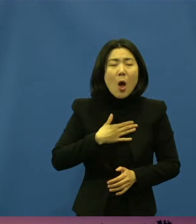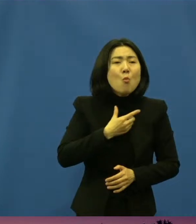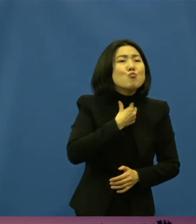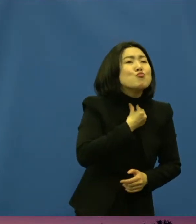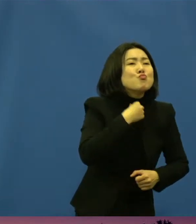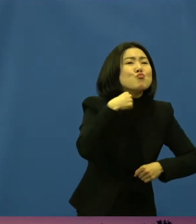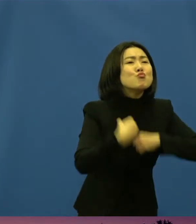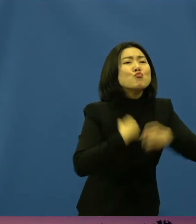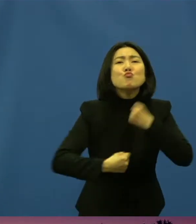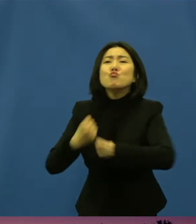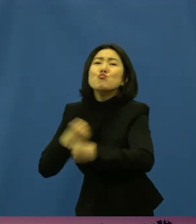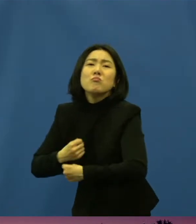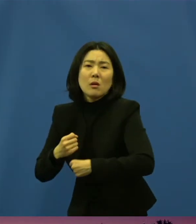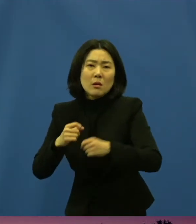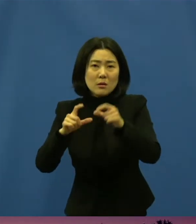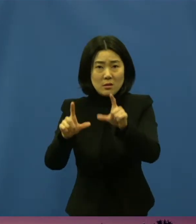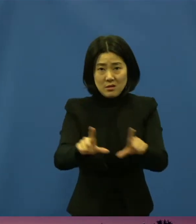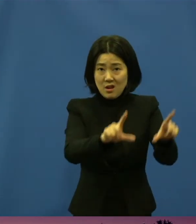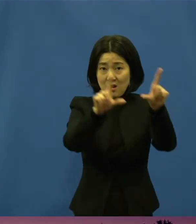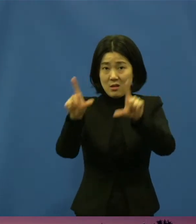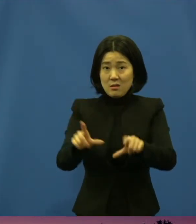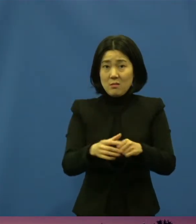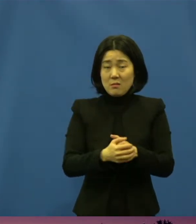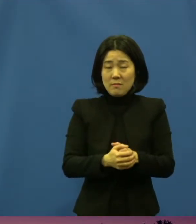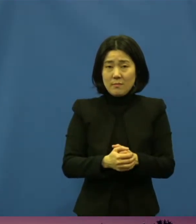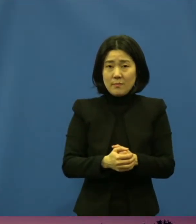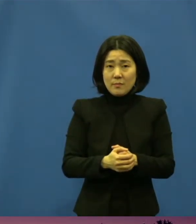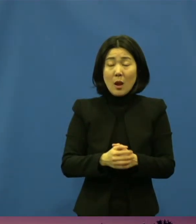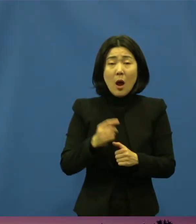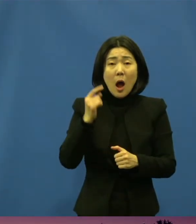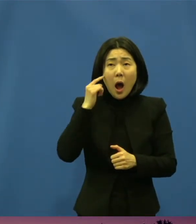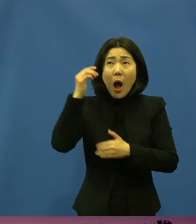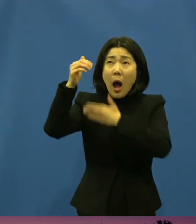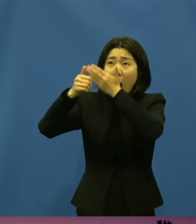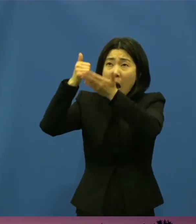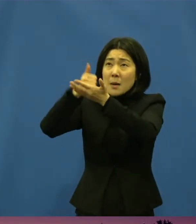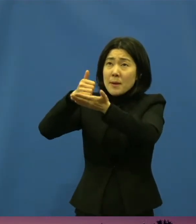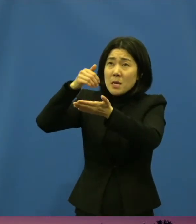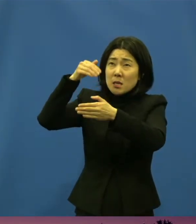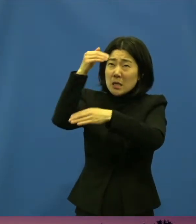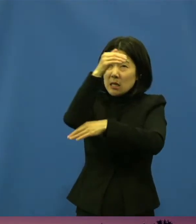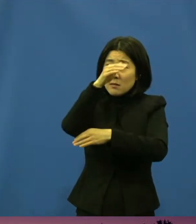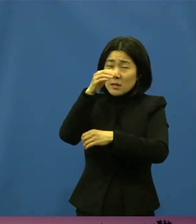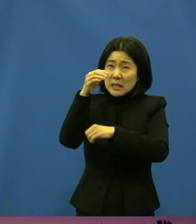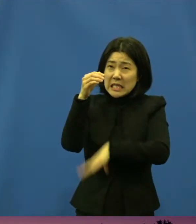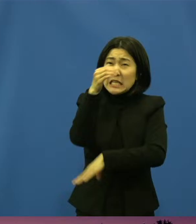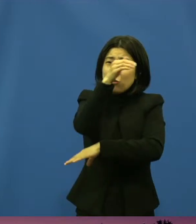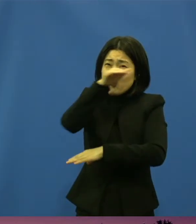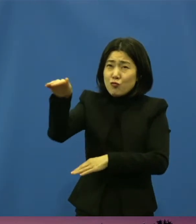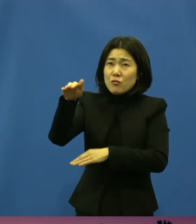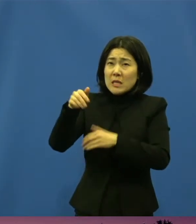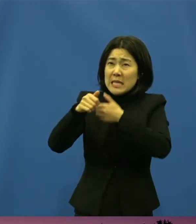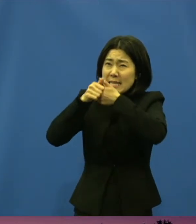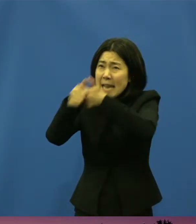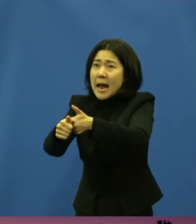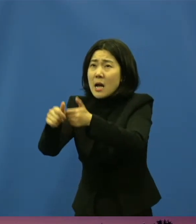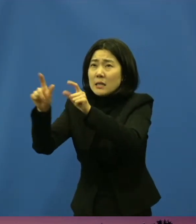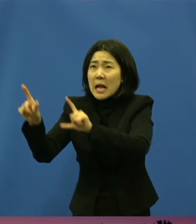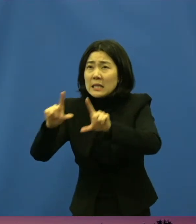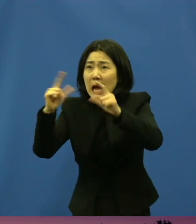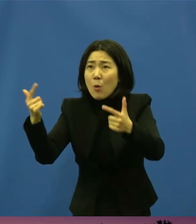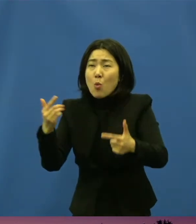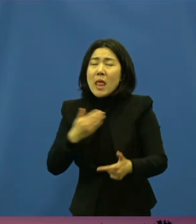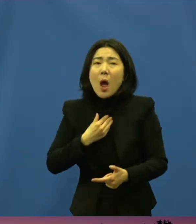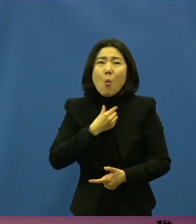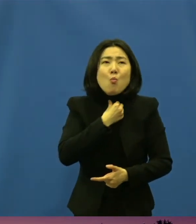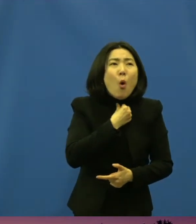그러니까 그게 뭐예요? 방종이었죠. 방종. 기준이 없으니까 그냥 자기 마음대로 사는 거예요. 그래서 여러분 사사기를 보면요